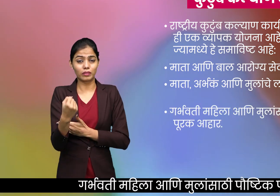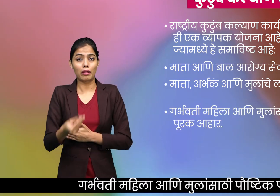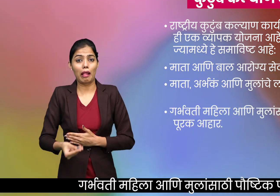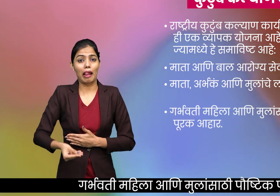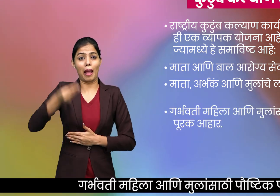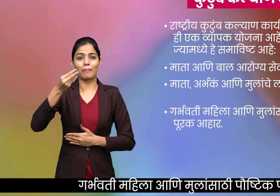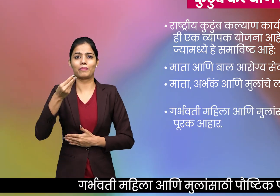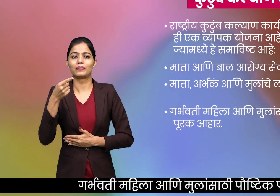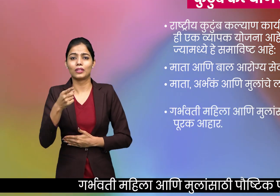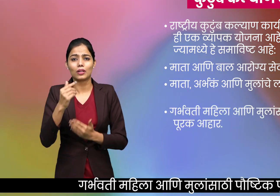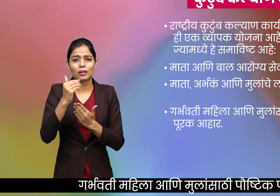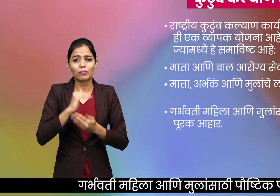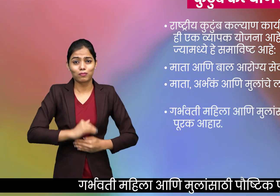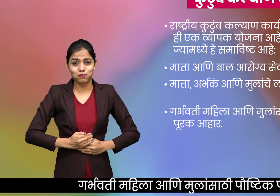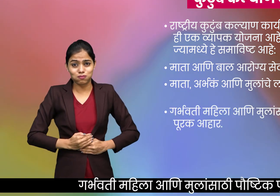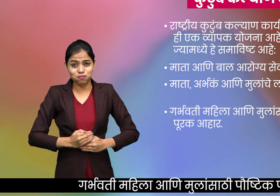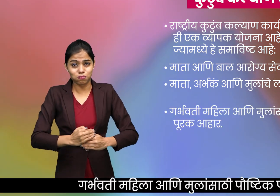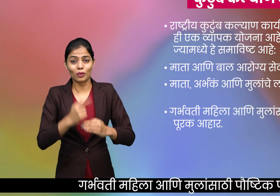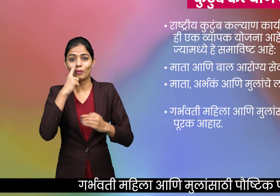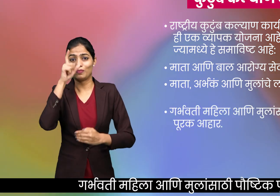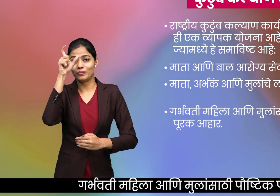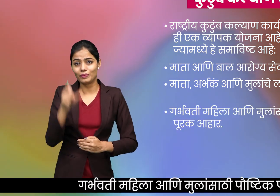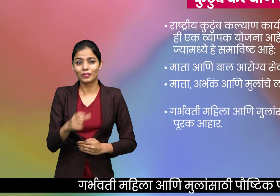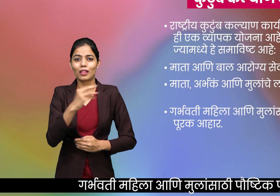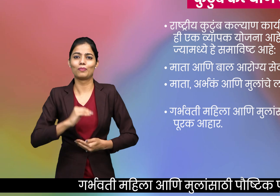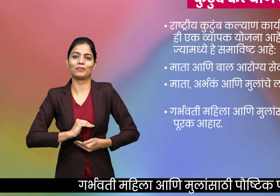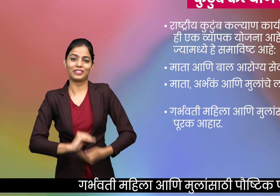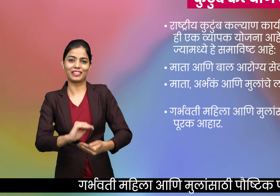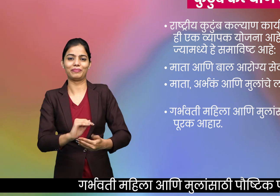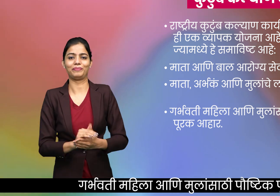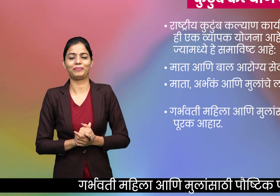गर्भवती महिला आणि मुलांसाठी पौष्टिक पूरक आहार,